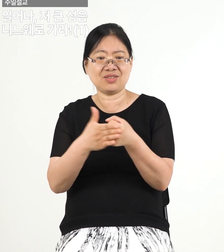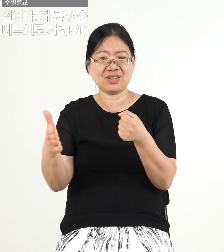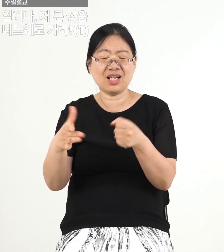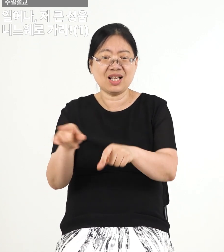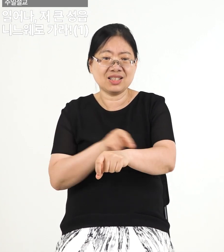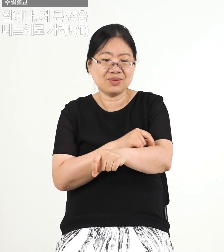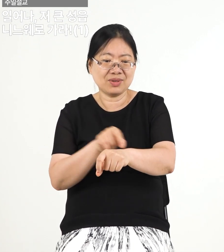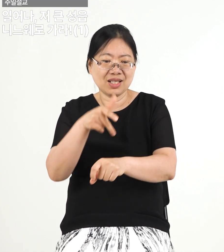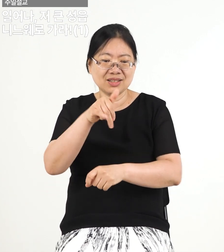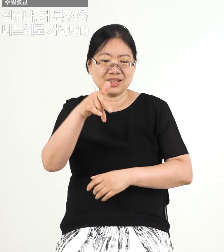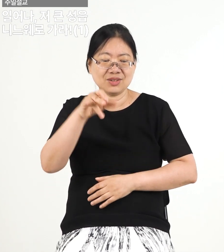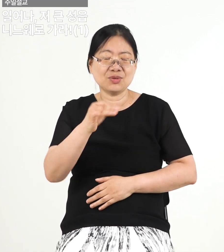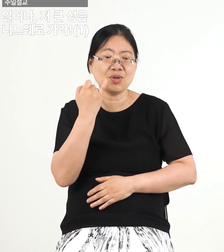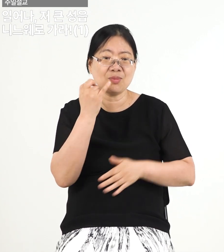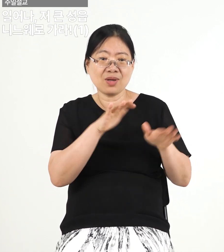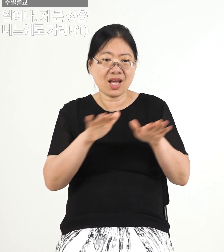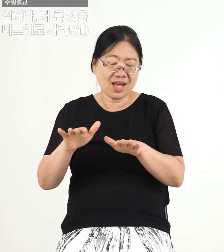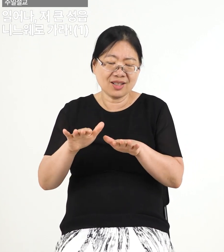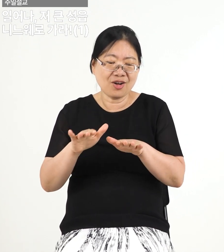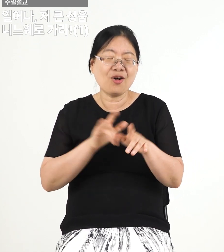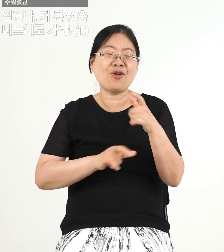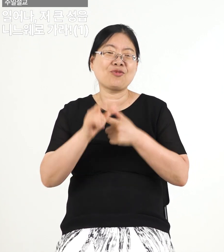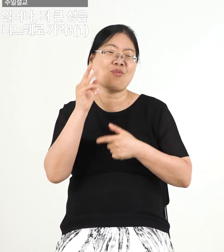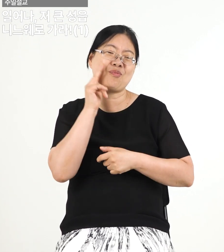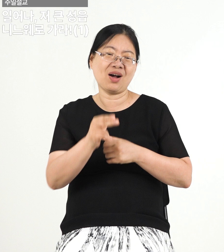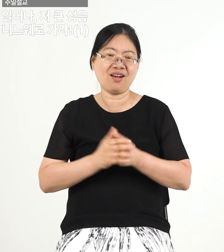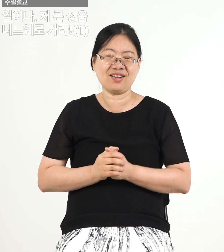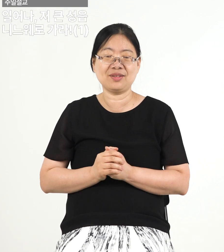특별히 지중해 바다는 더욱 그렇습니다.